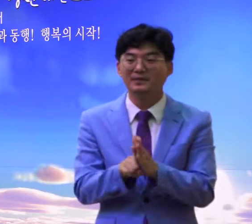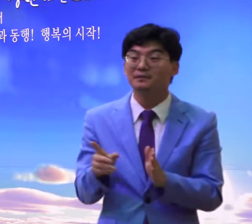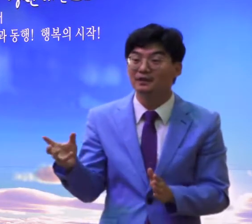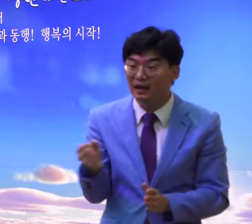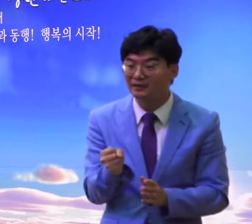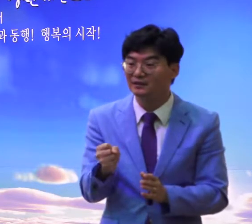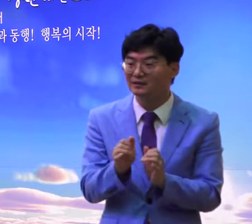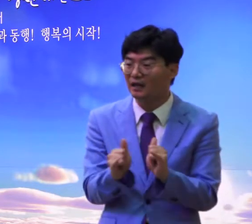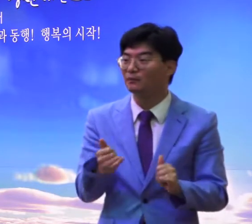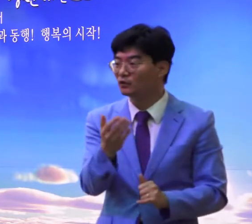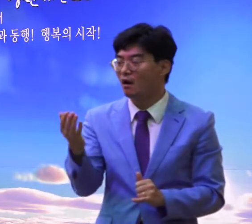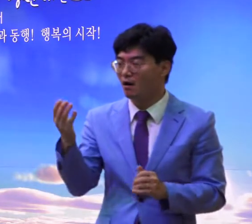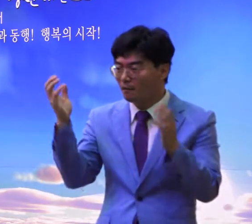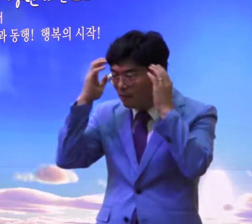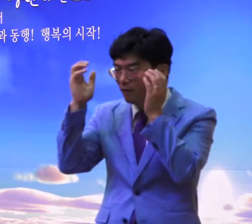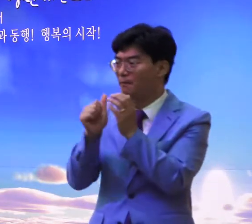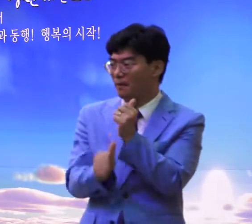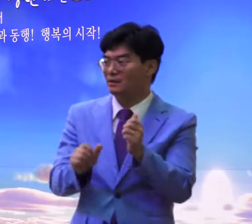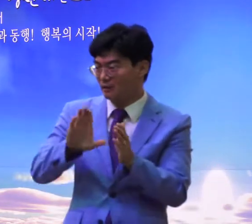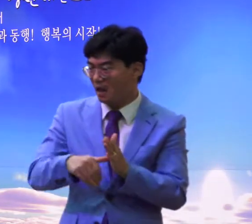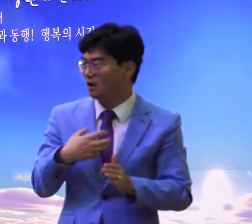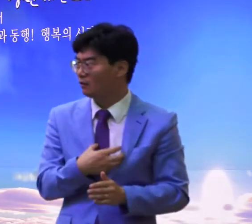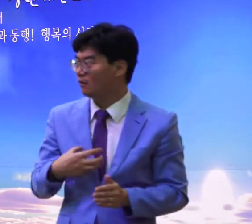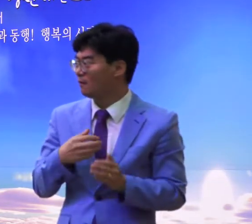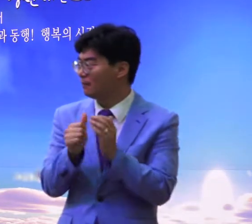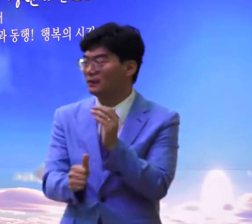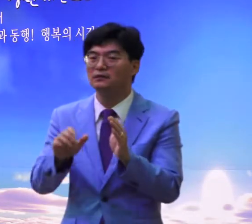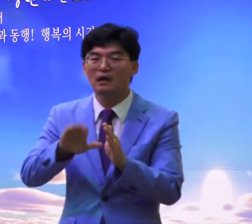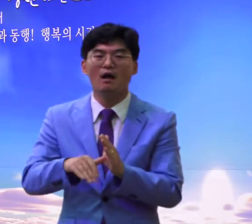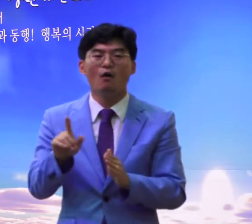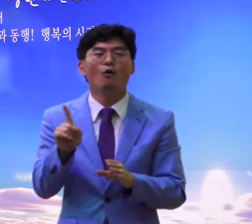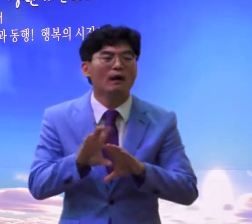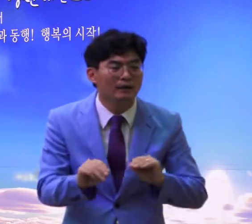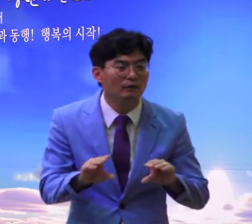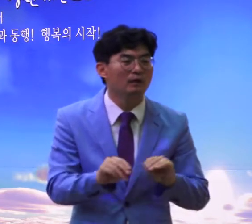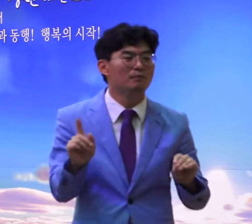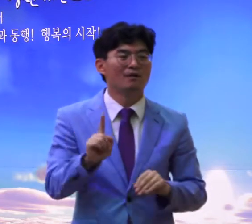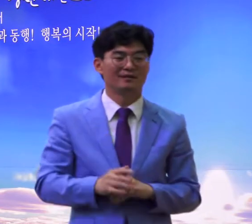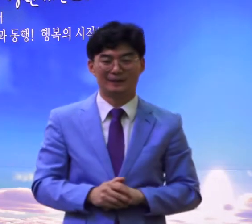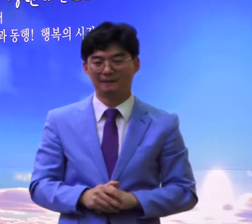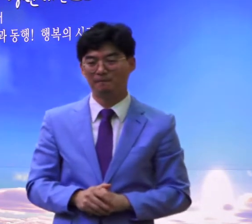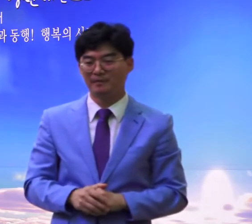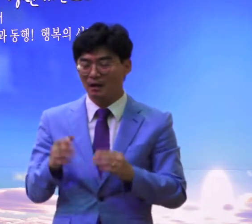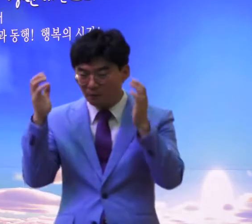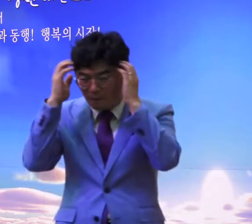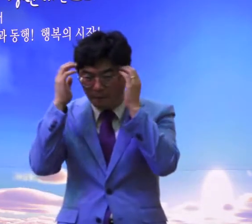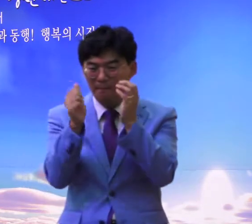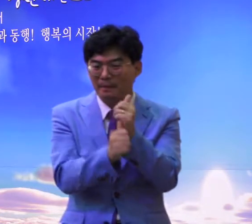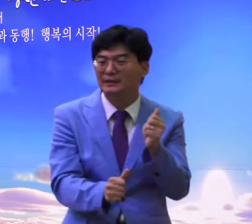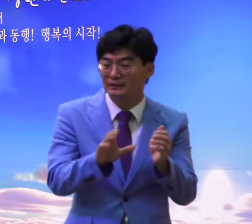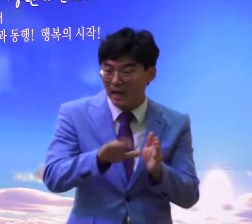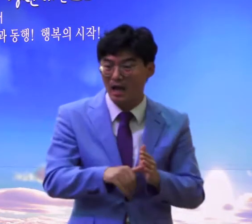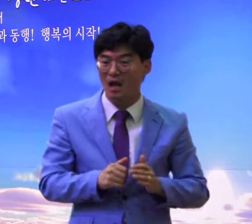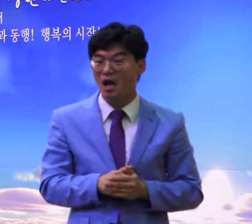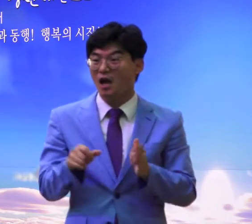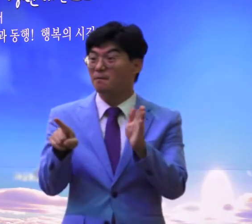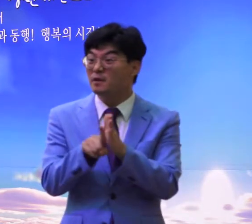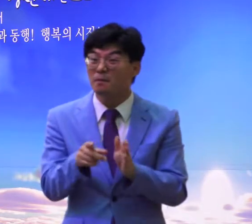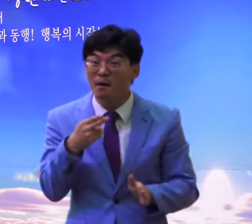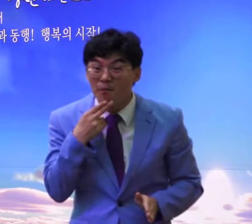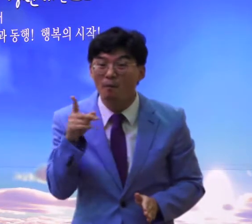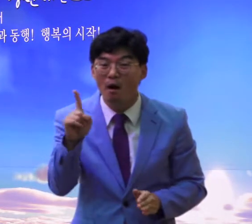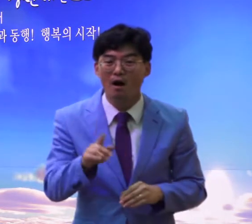고난에 어떻게 반응하느냐 하는 데서 드러납니다. 고난 당할 때에 비신앙인들은